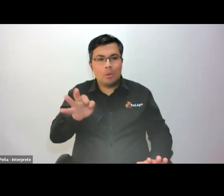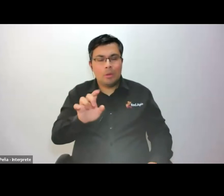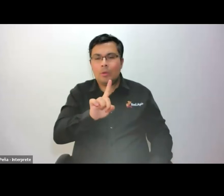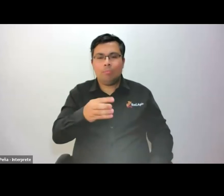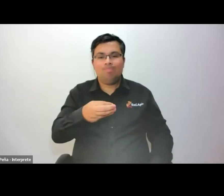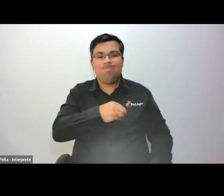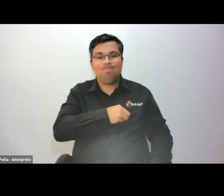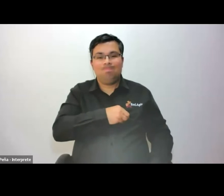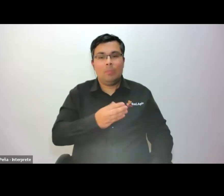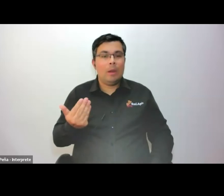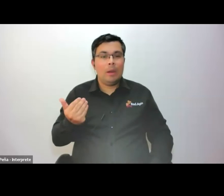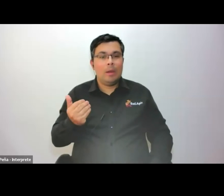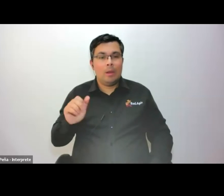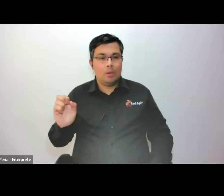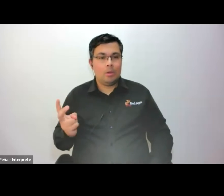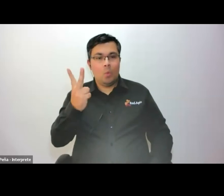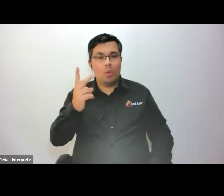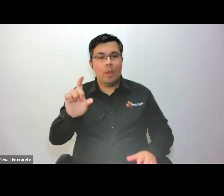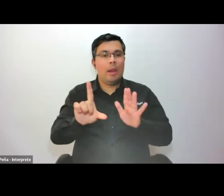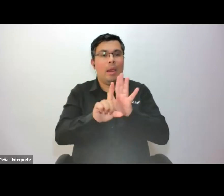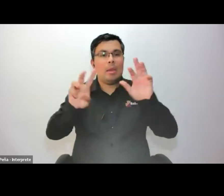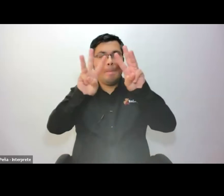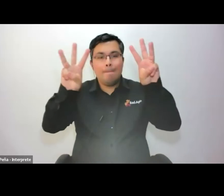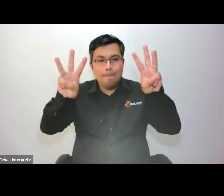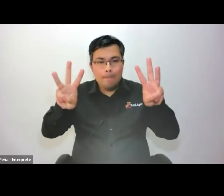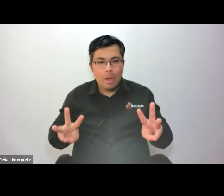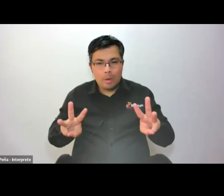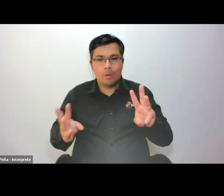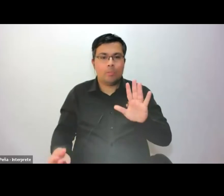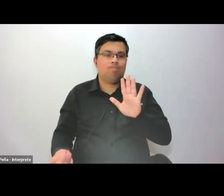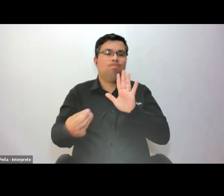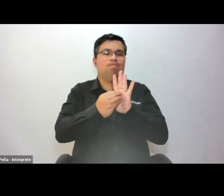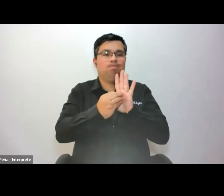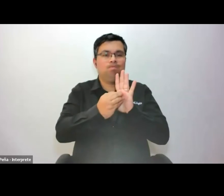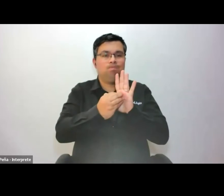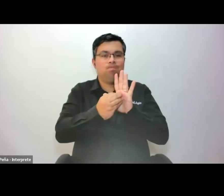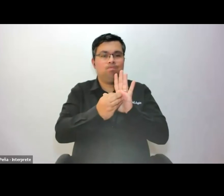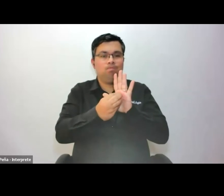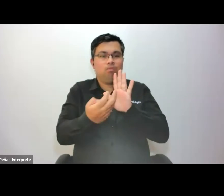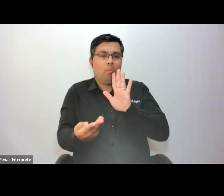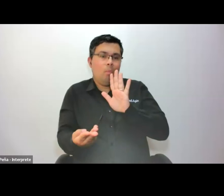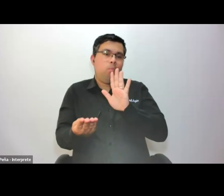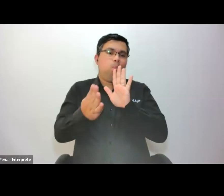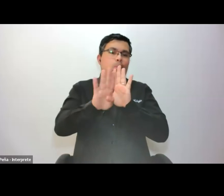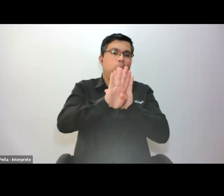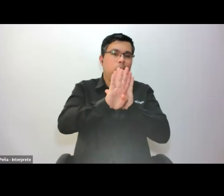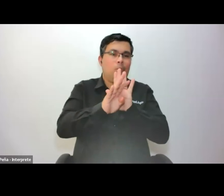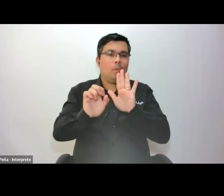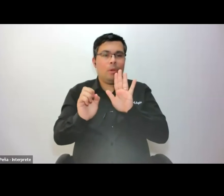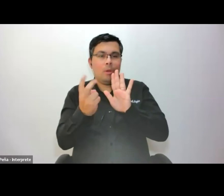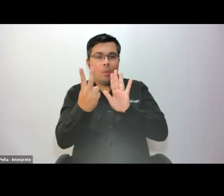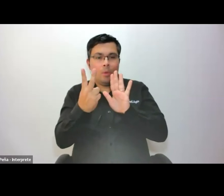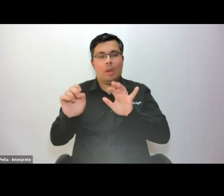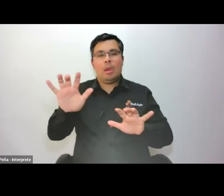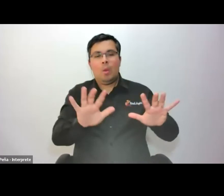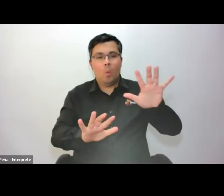segunda ley marco, una nueva ley marco que resguardara los derechos de este colectivo tan vulnerado. Y en ese